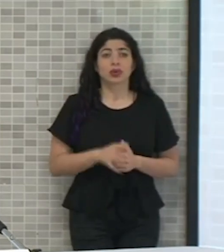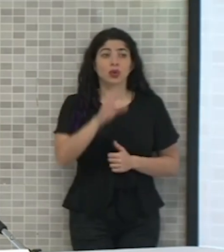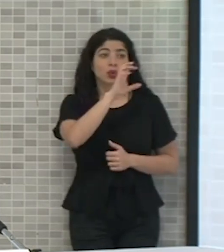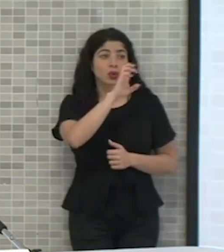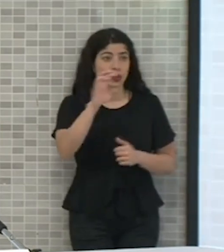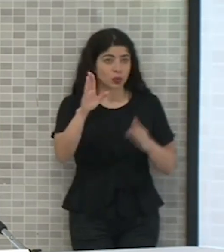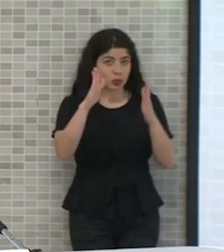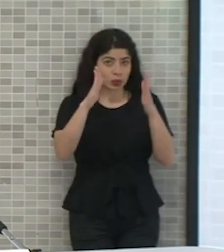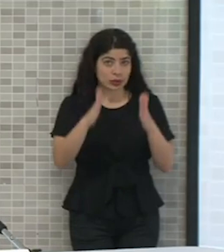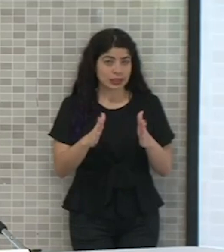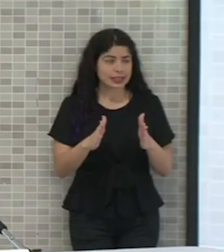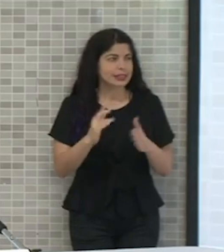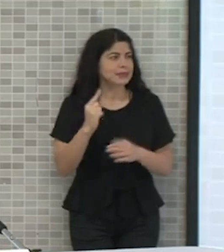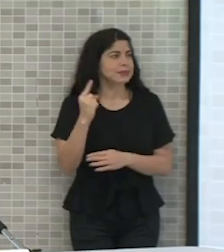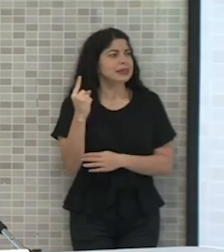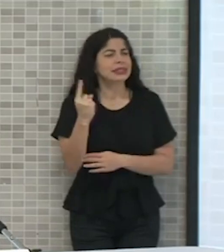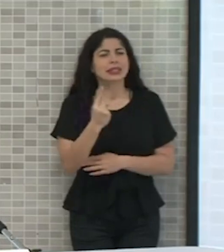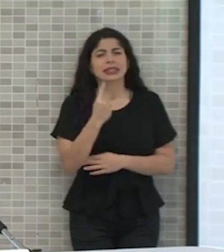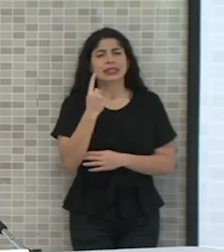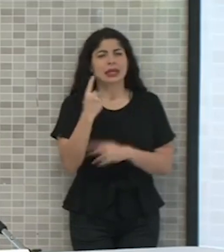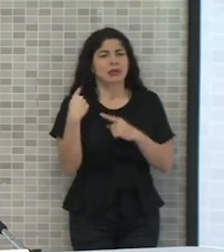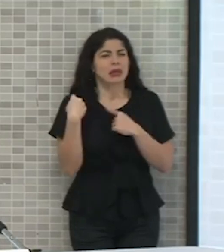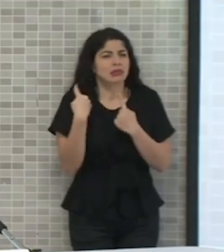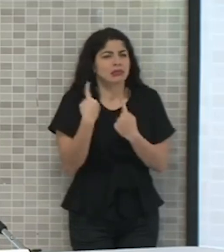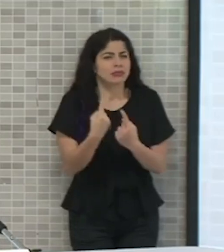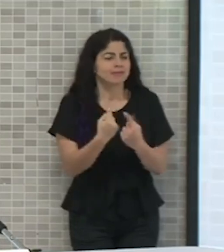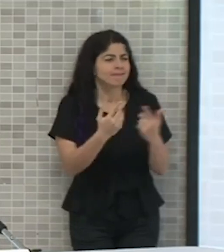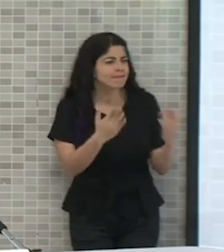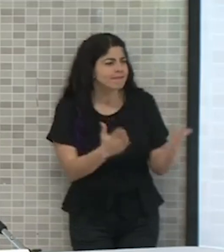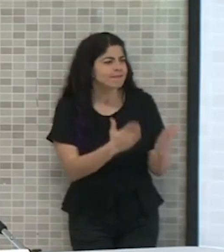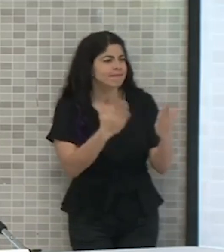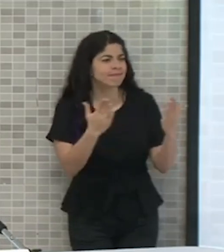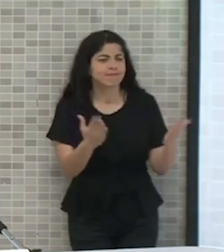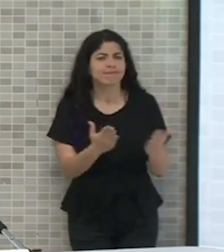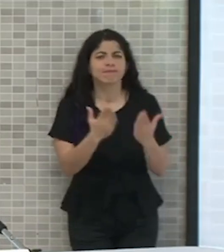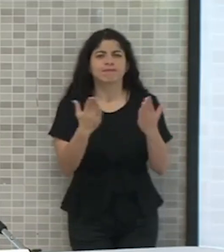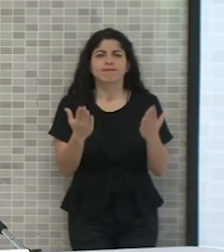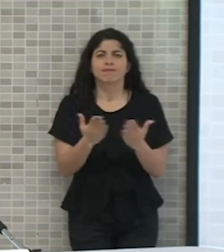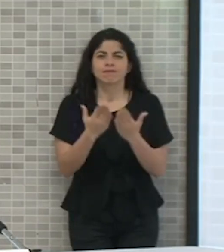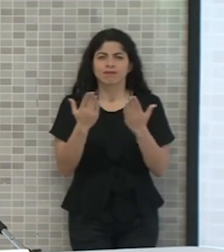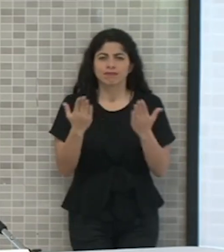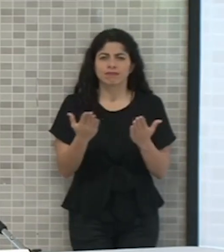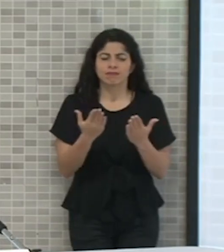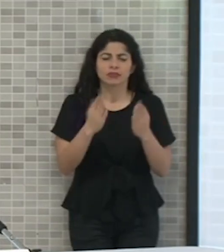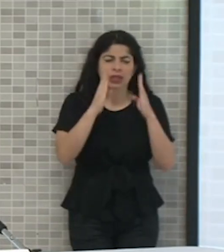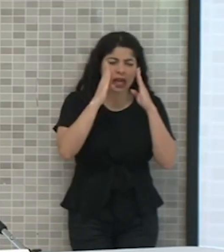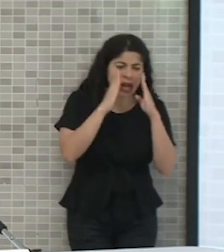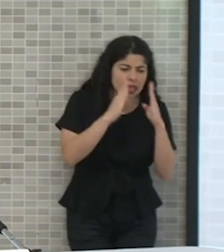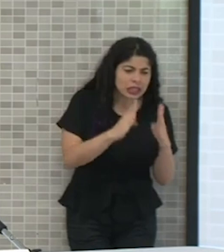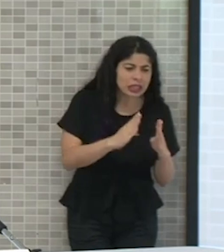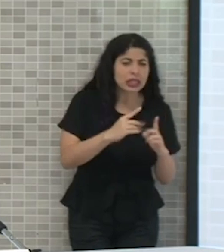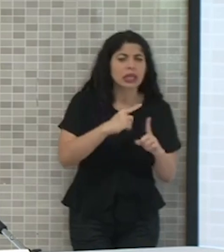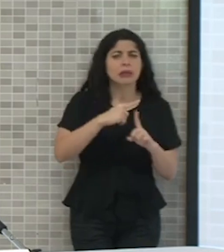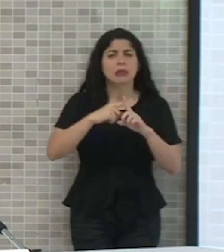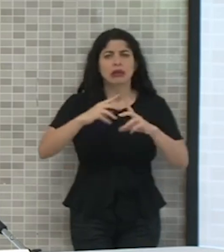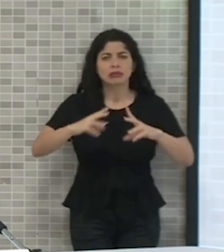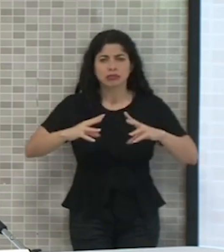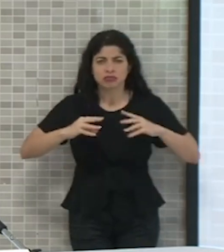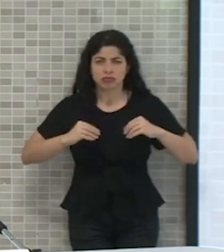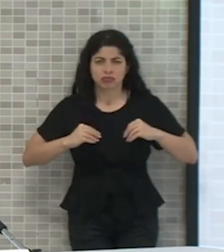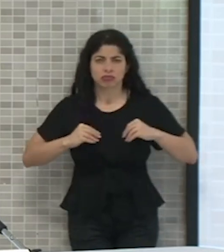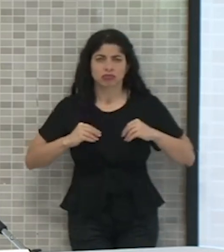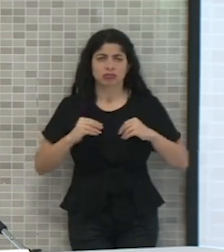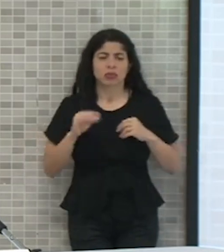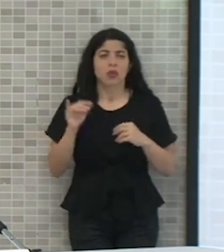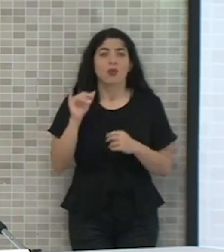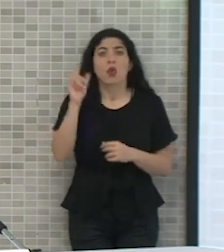costarricenses siempre hemos propiciado, atendido y aceptado como